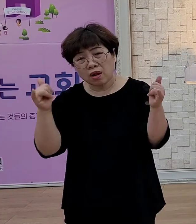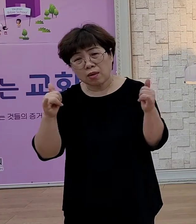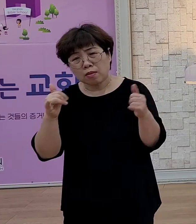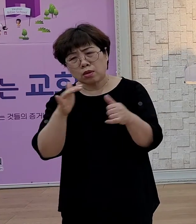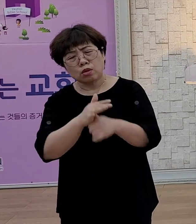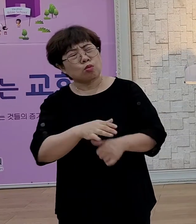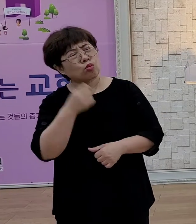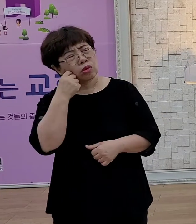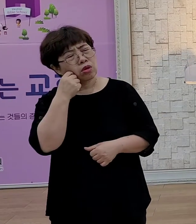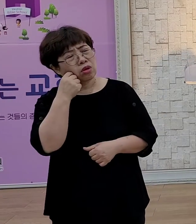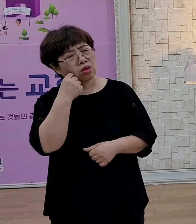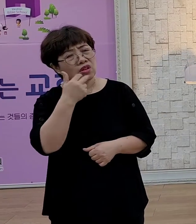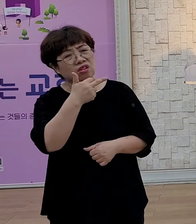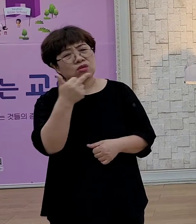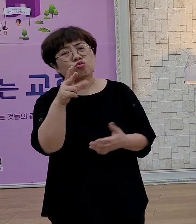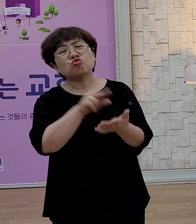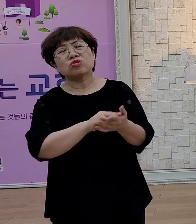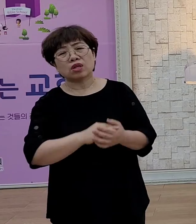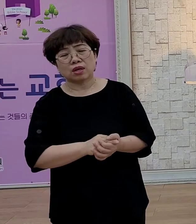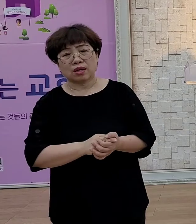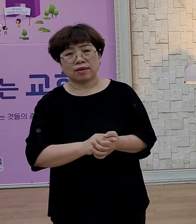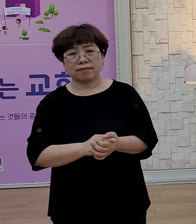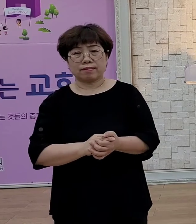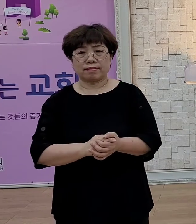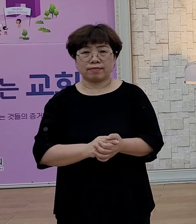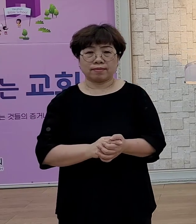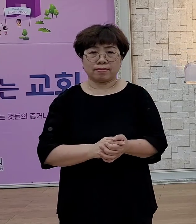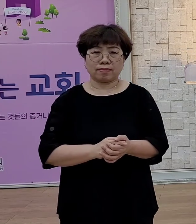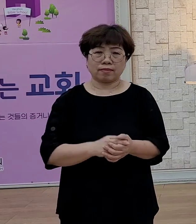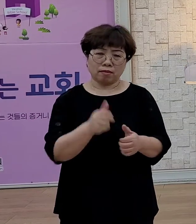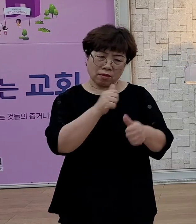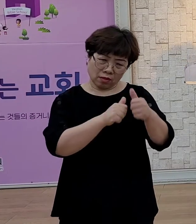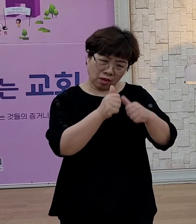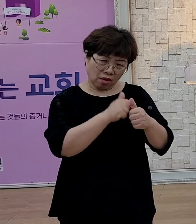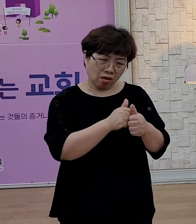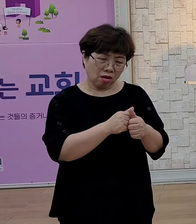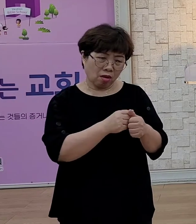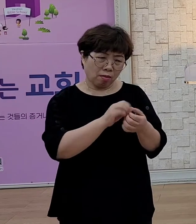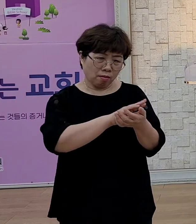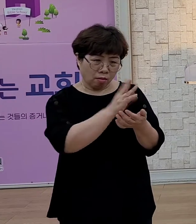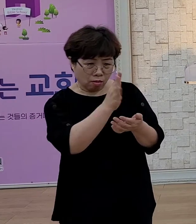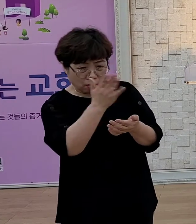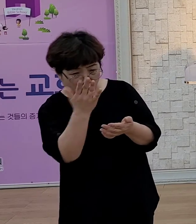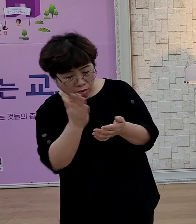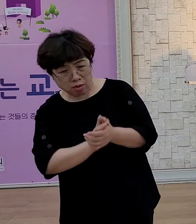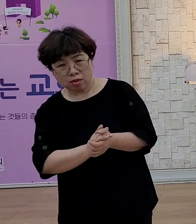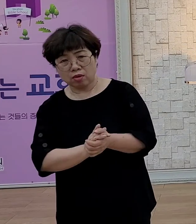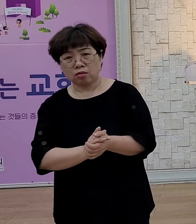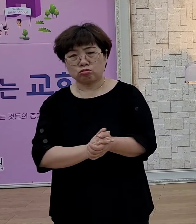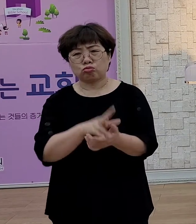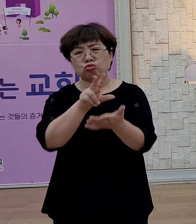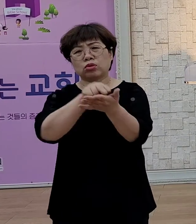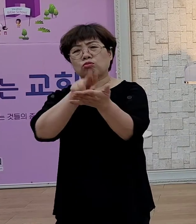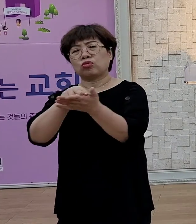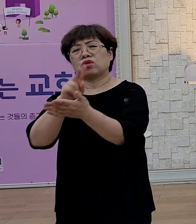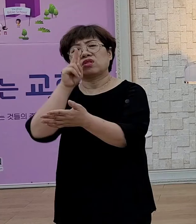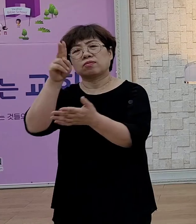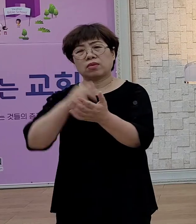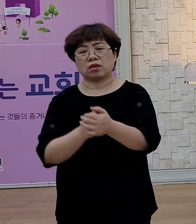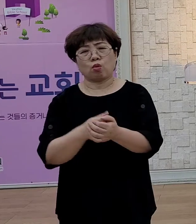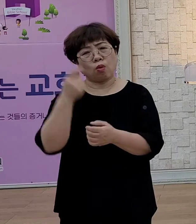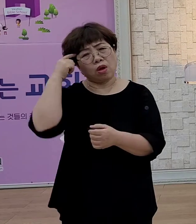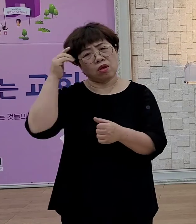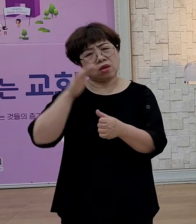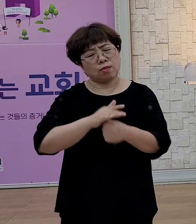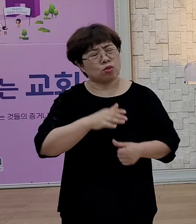큰일 났어요. 이 세대가 어떻게 이렇게 갑자기 이렇게 바뀌는지 정말 깜짝깜짝 놀랍니다. 참지를